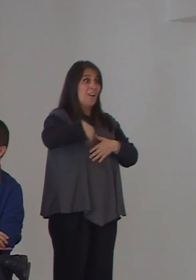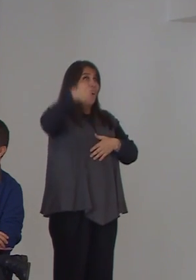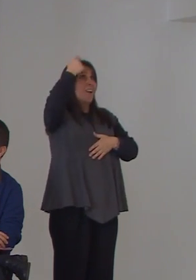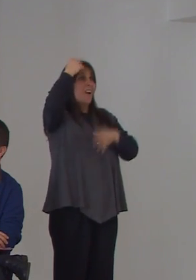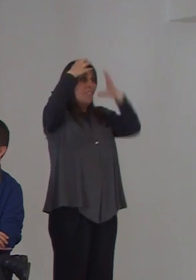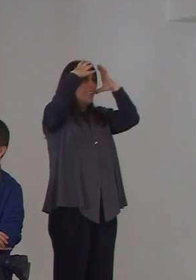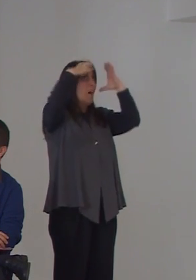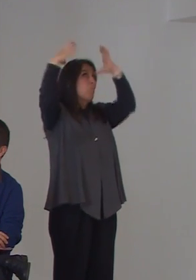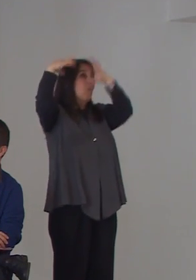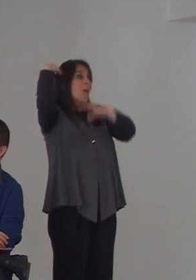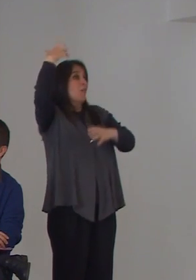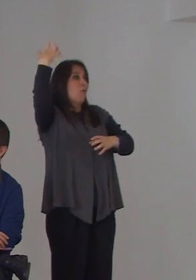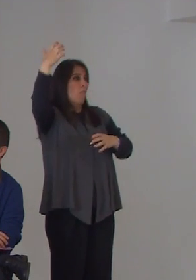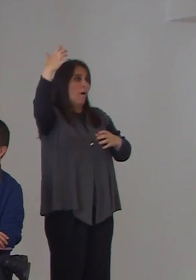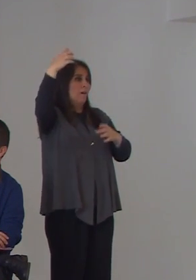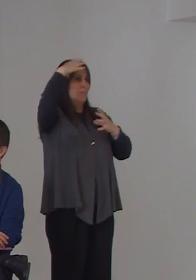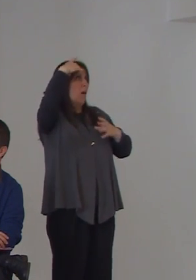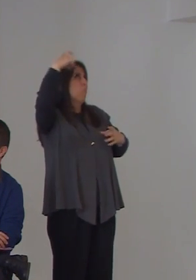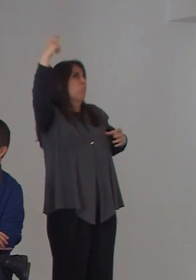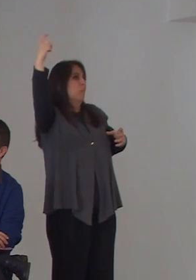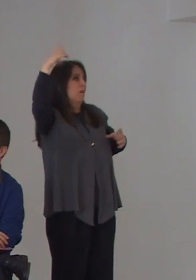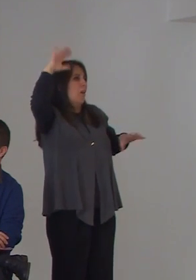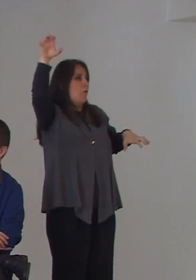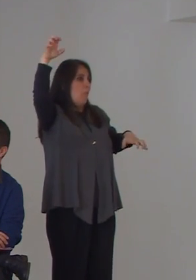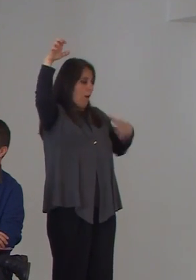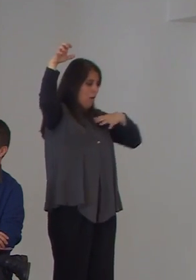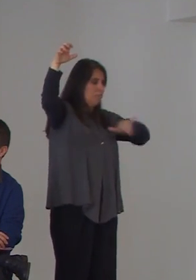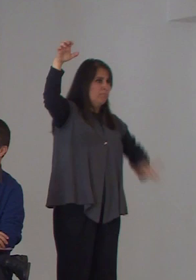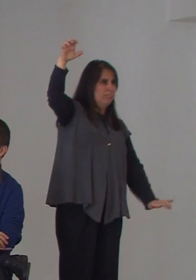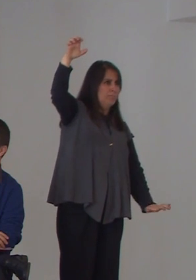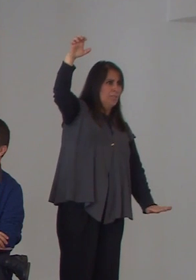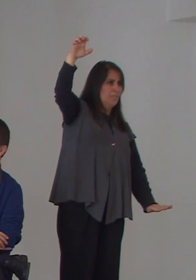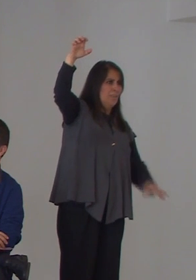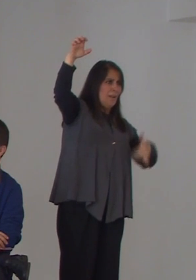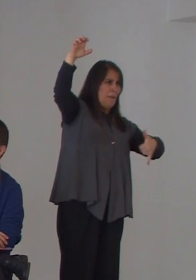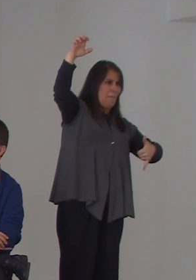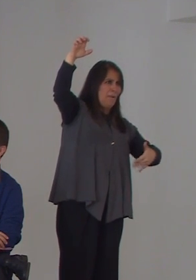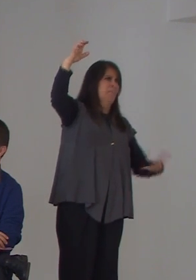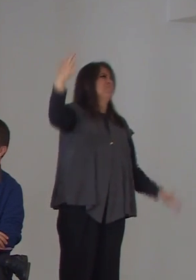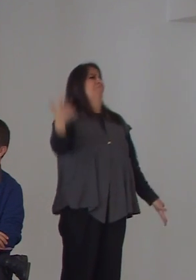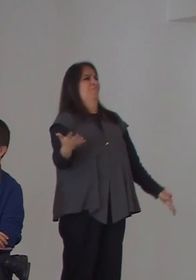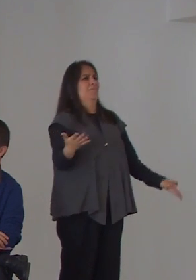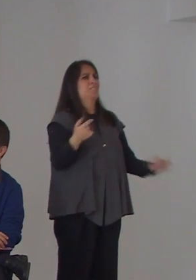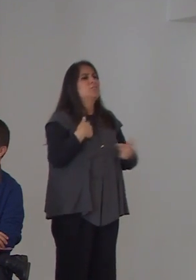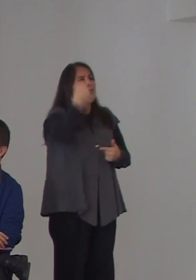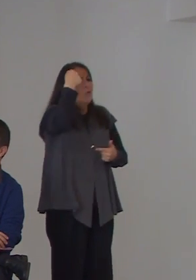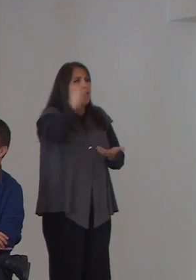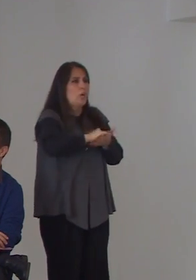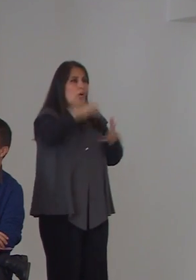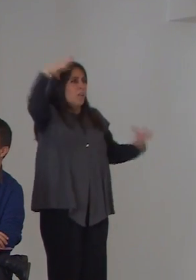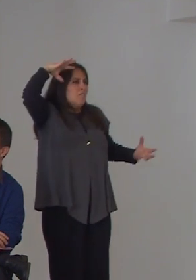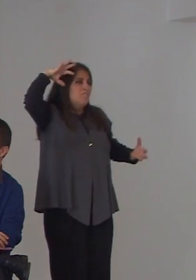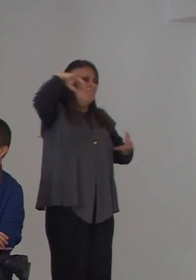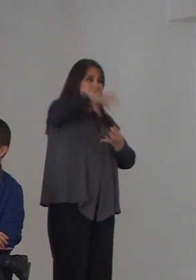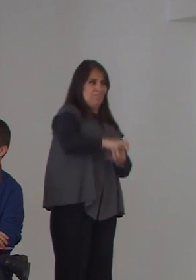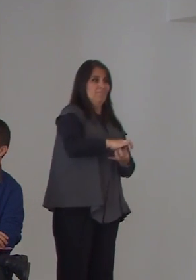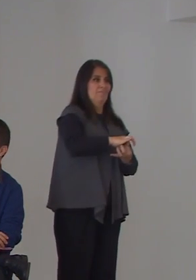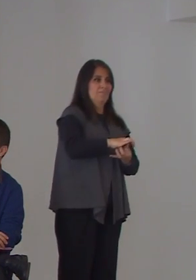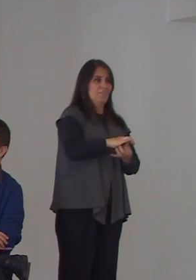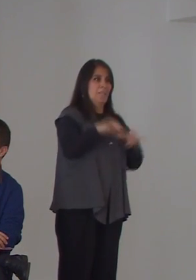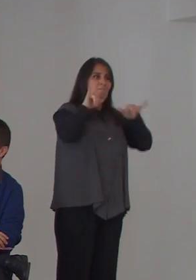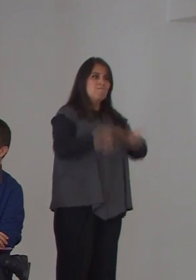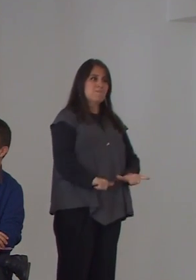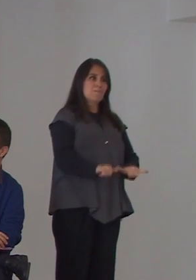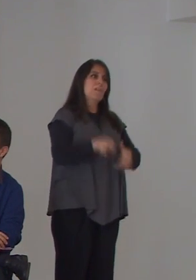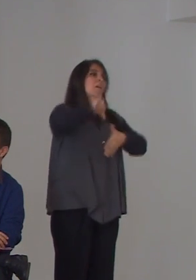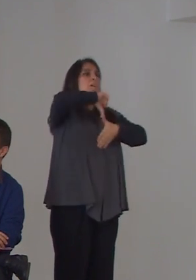a traer la cabeza y conectarnos aquí, porque yo creo que, pues, esta niñez indígena nuestra